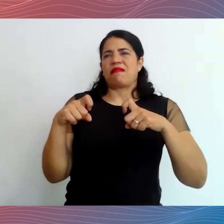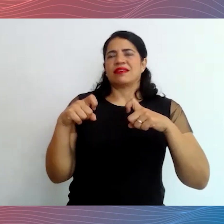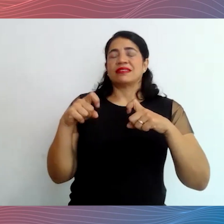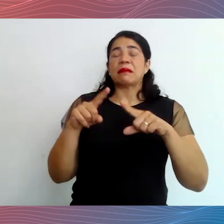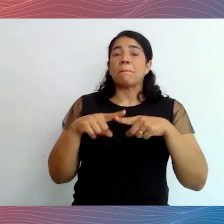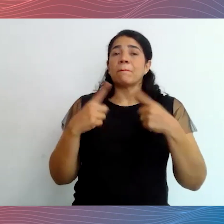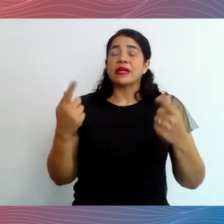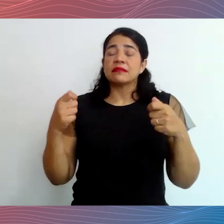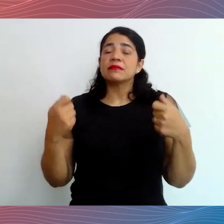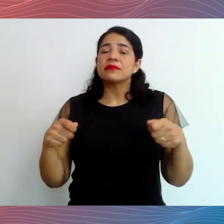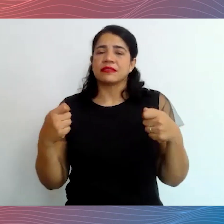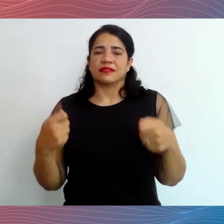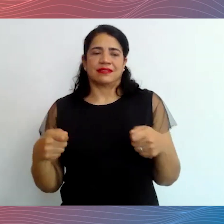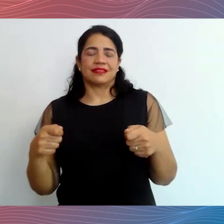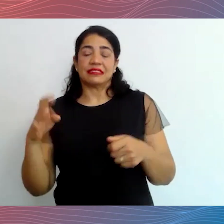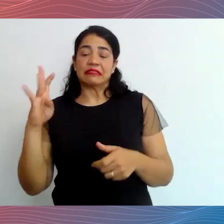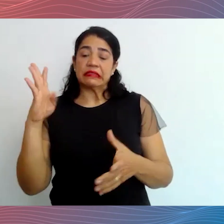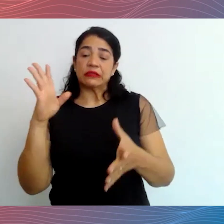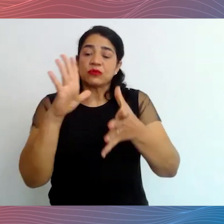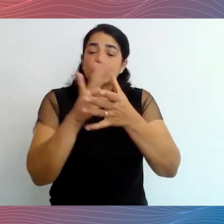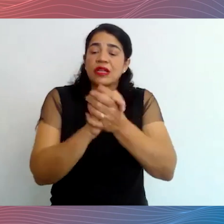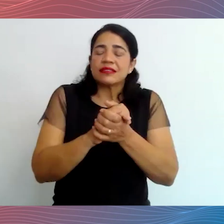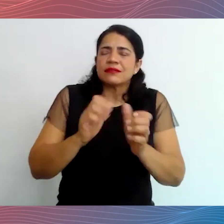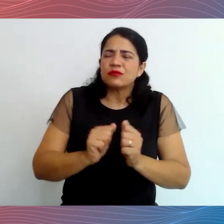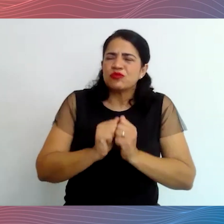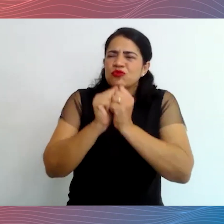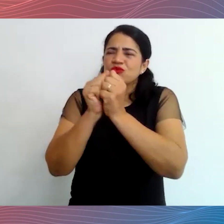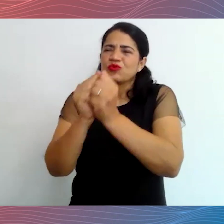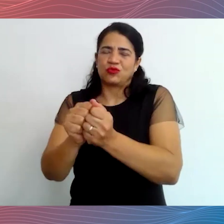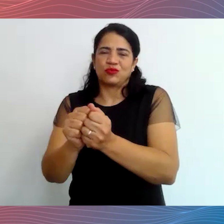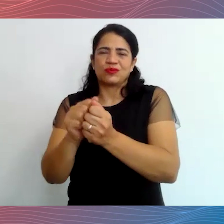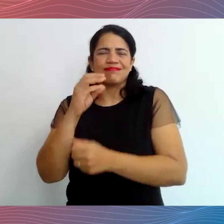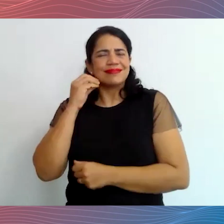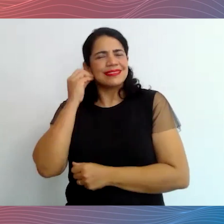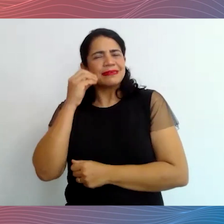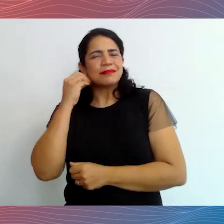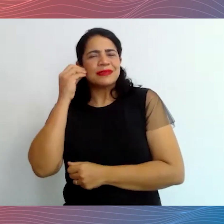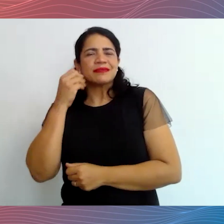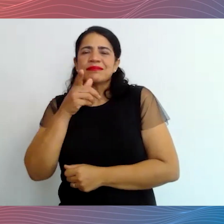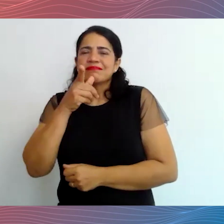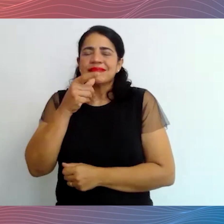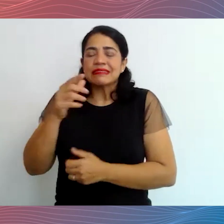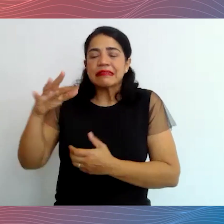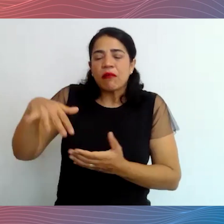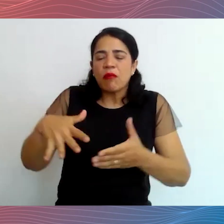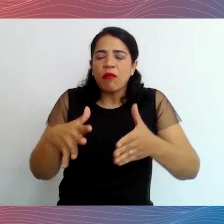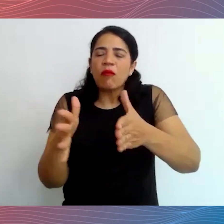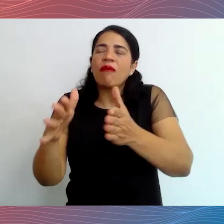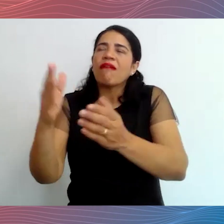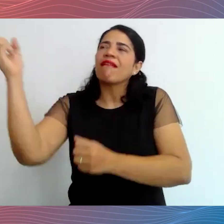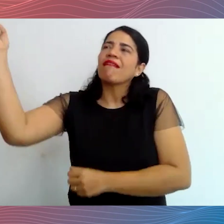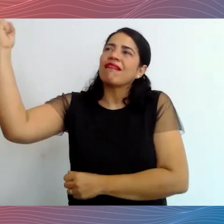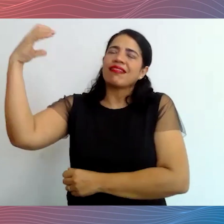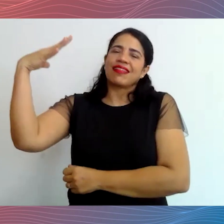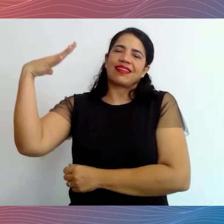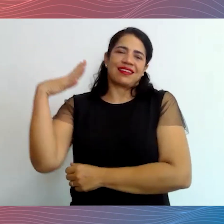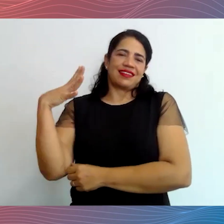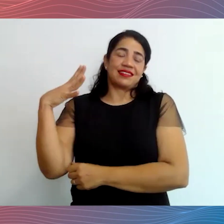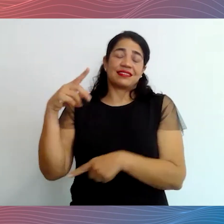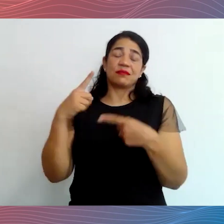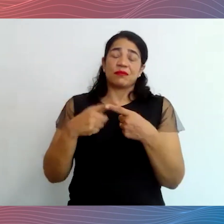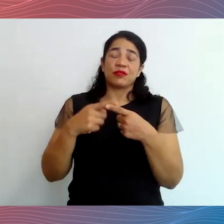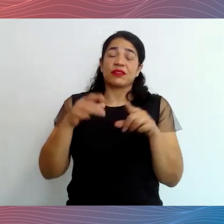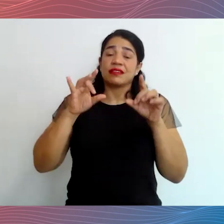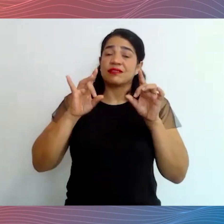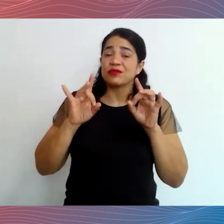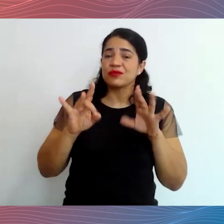desfrutarem do rio da graça. Essa graça é a única que consegue nos